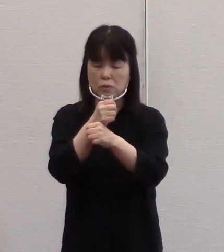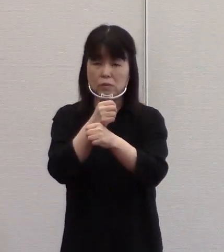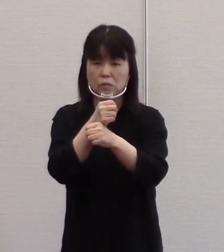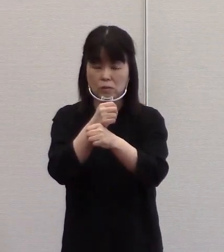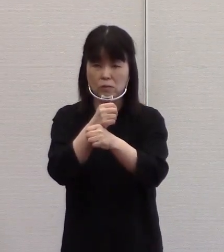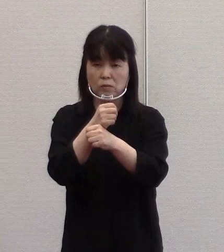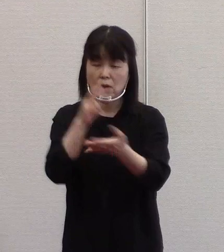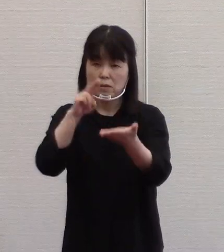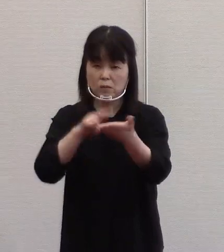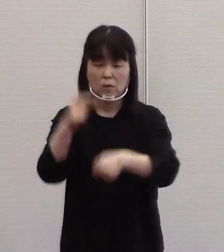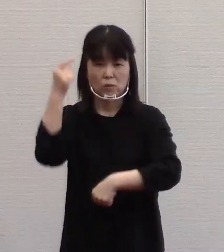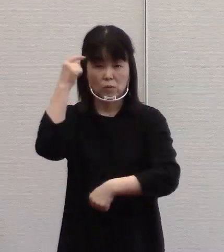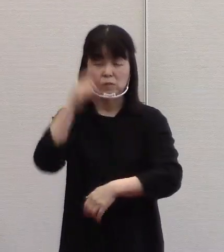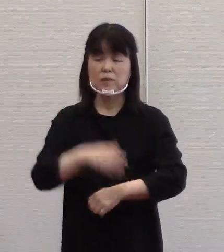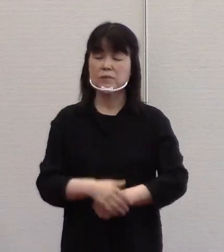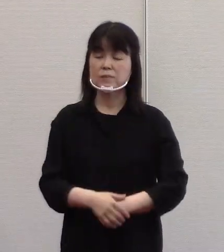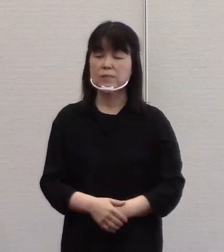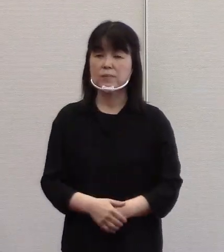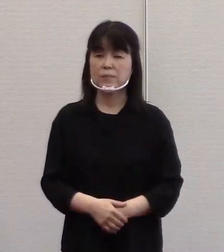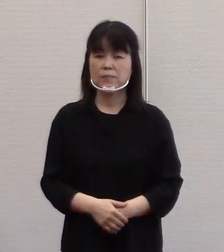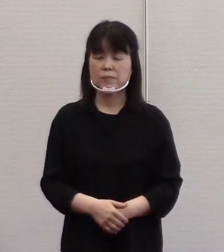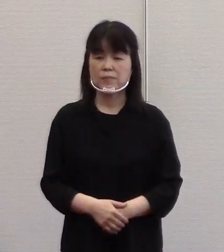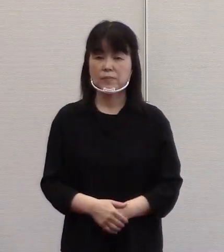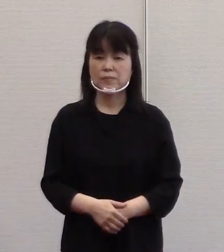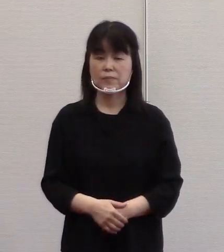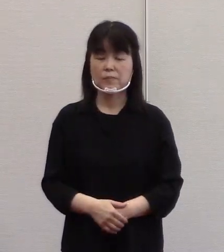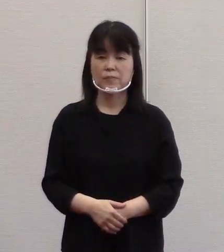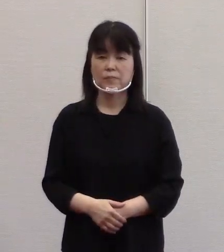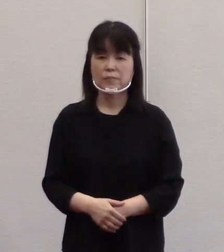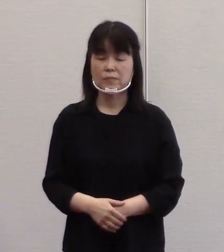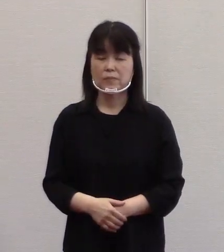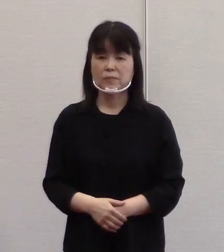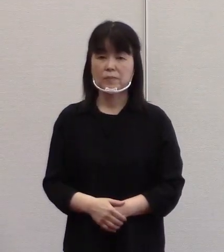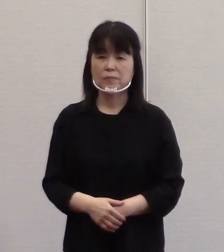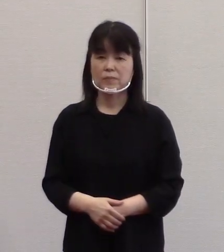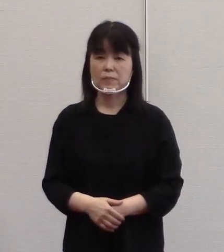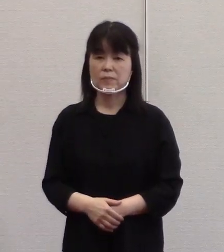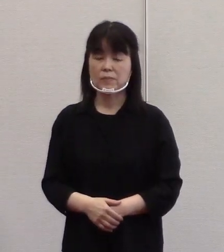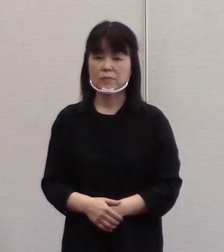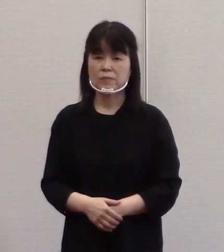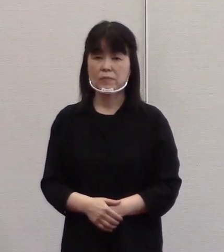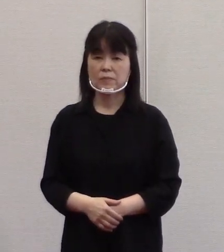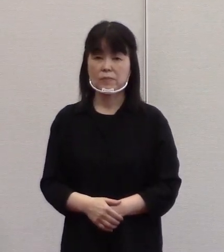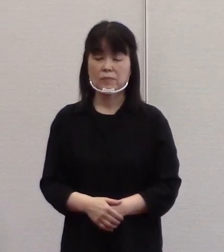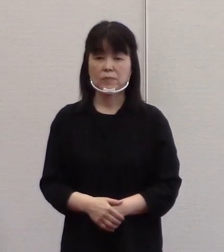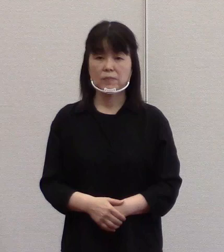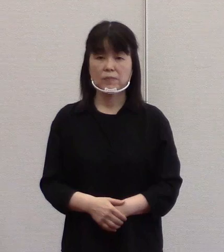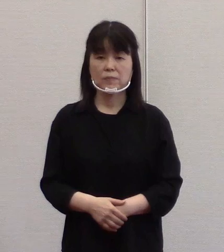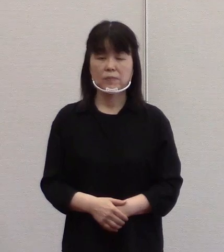。まあ、以上がこの